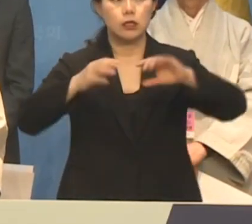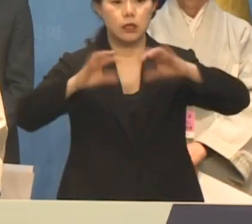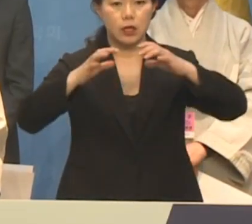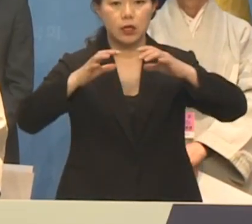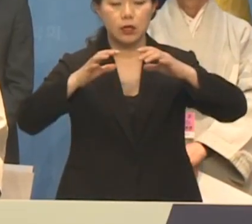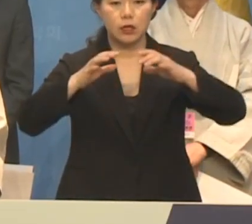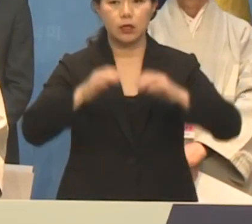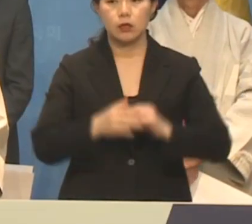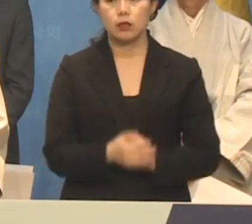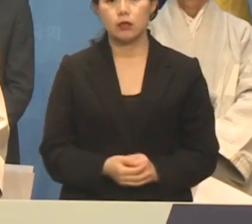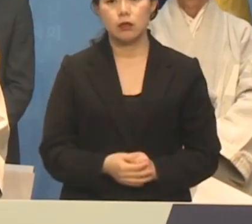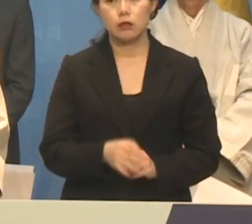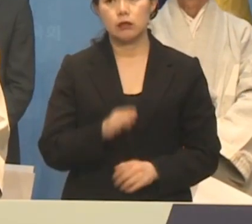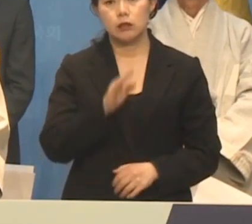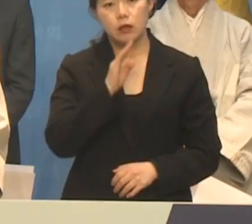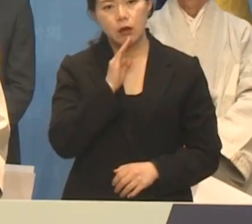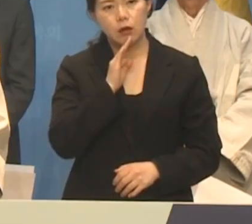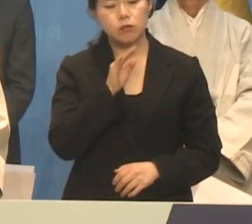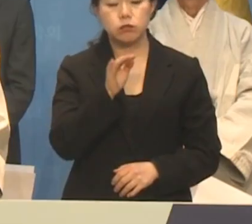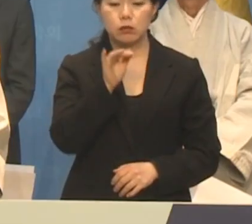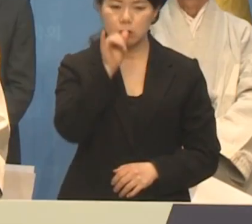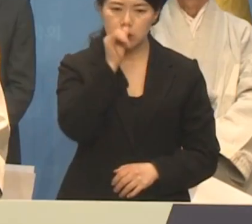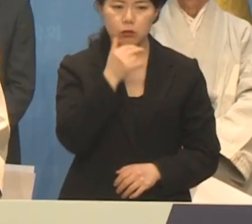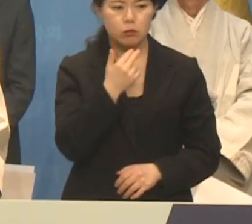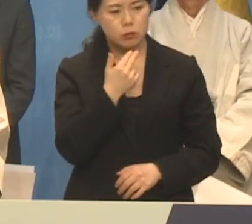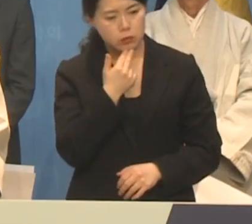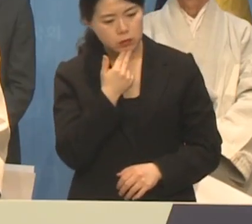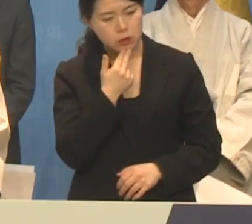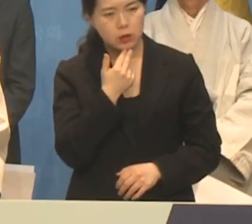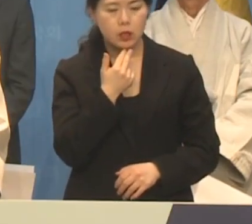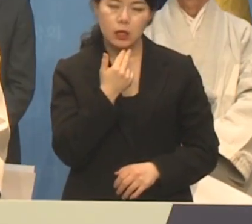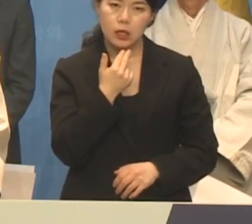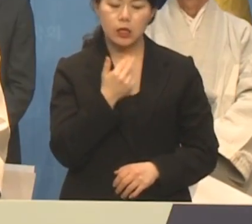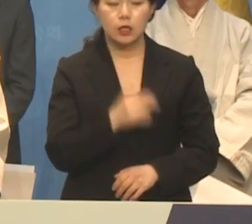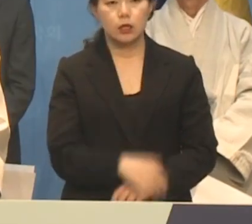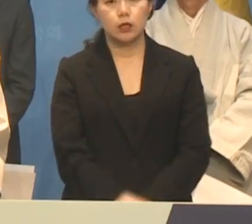국운이 없는 건지 있는 건지 왜 조금